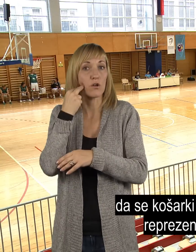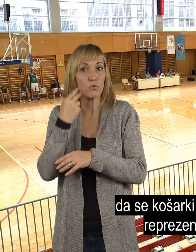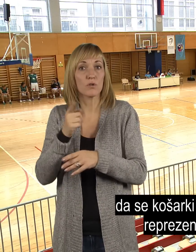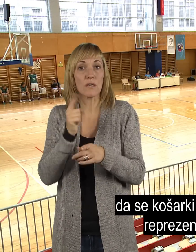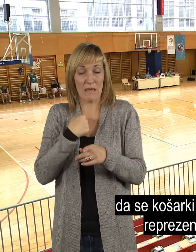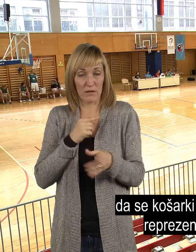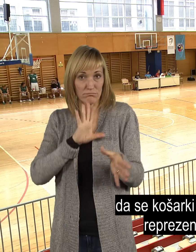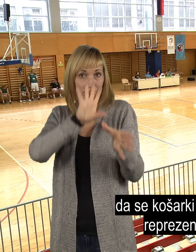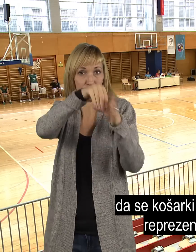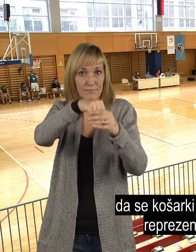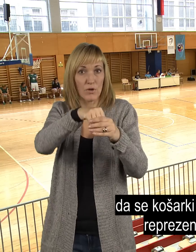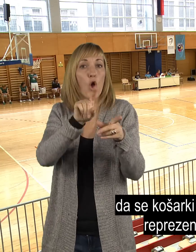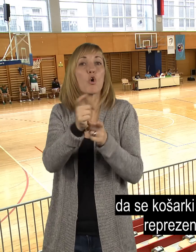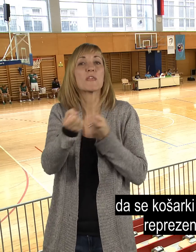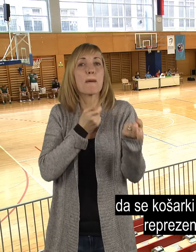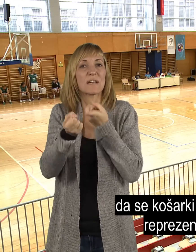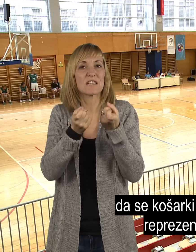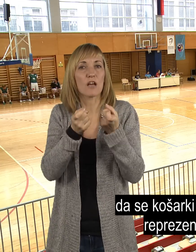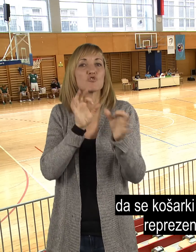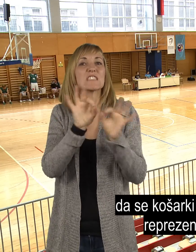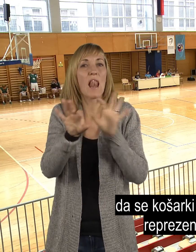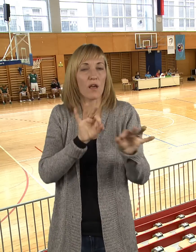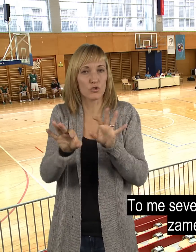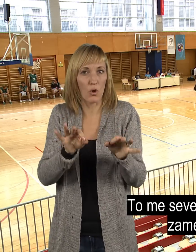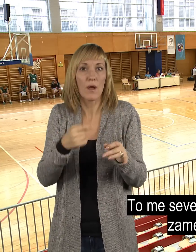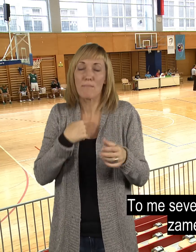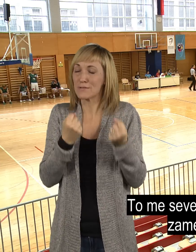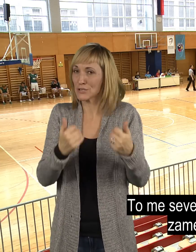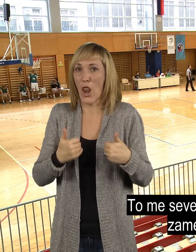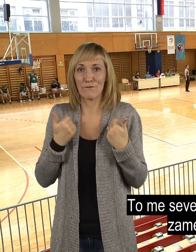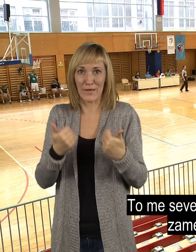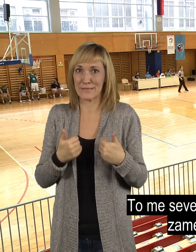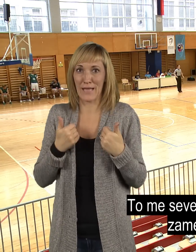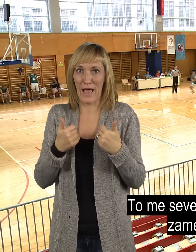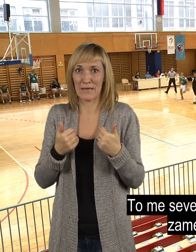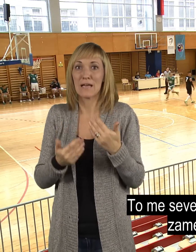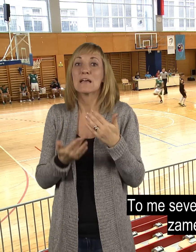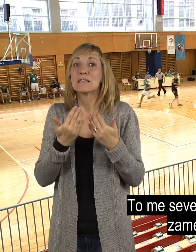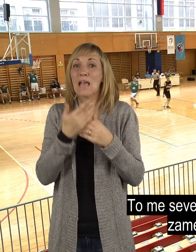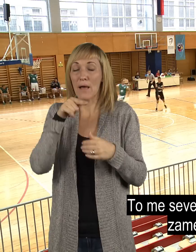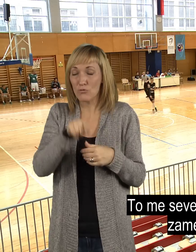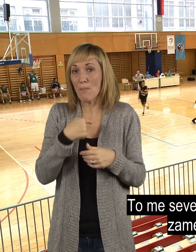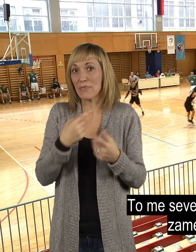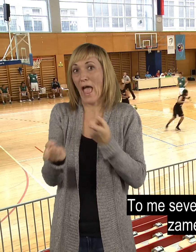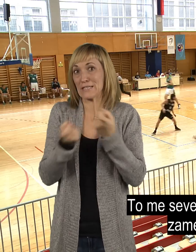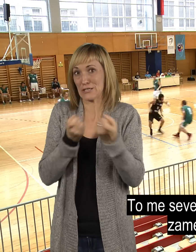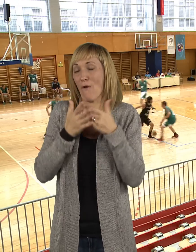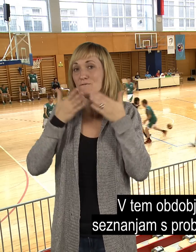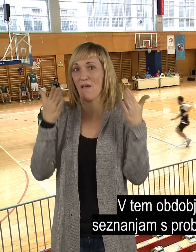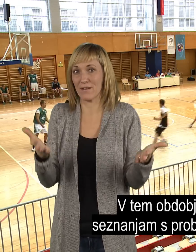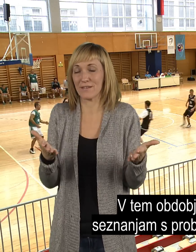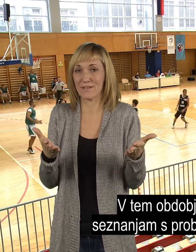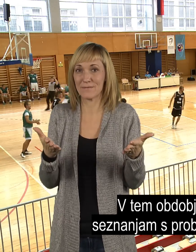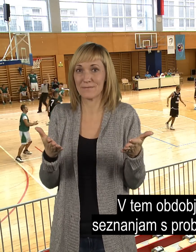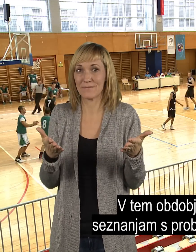košarki gluhih priključim kot reprezentančni selektor. To me seveda izjemno veseli. Zame je to izziv,